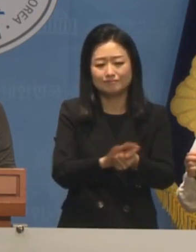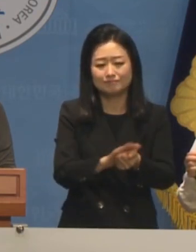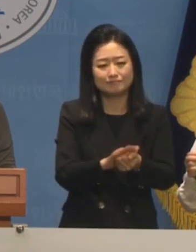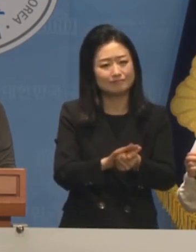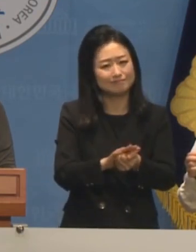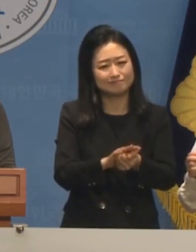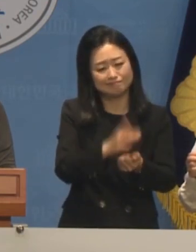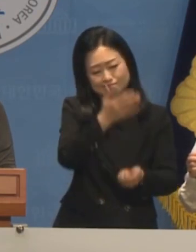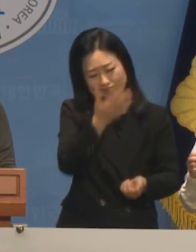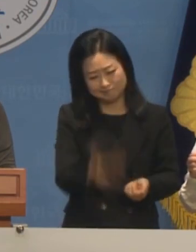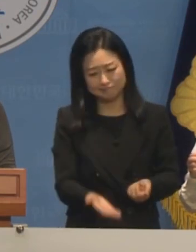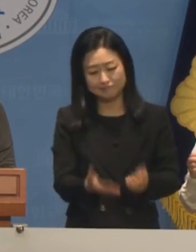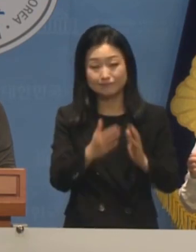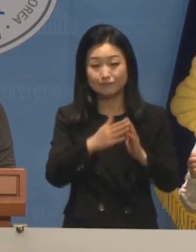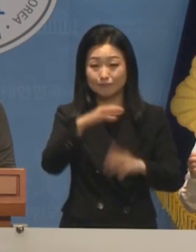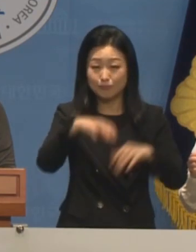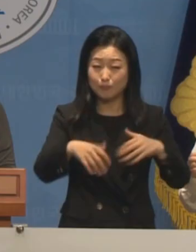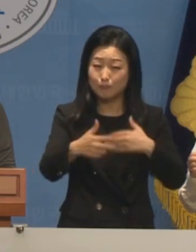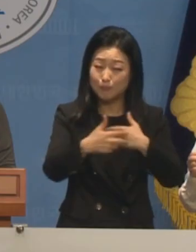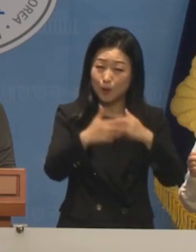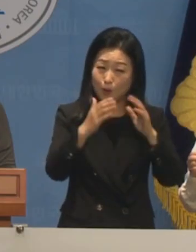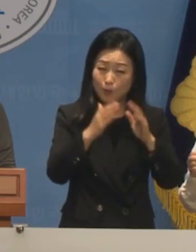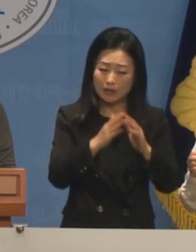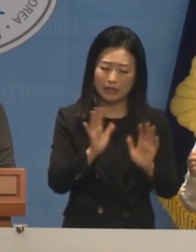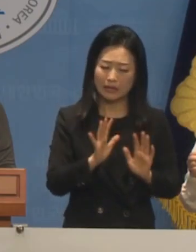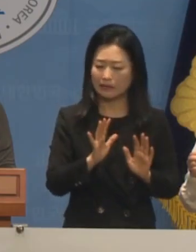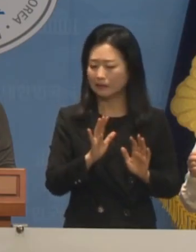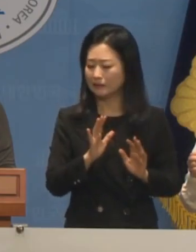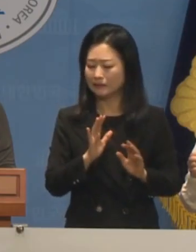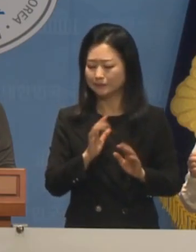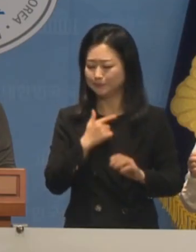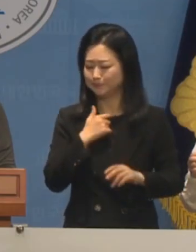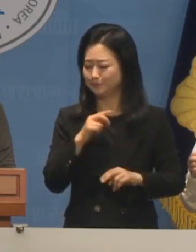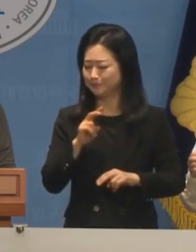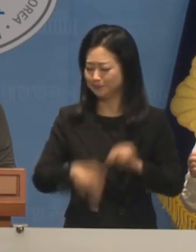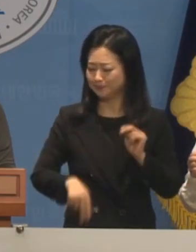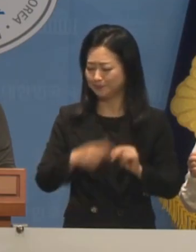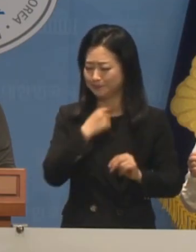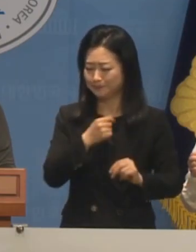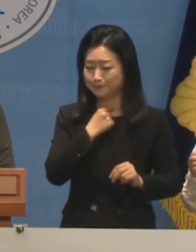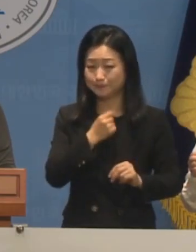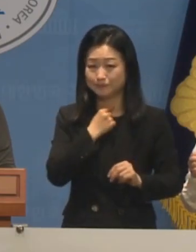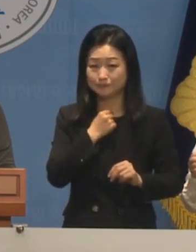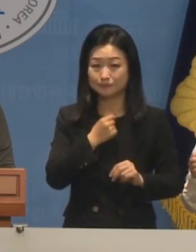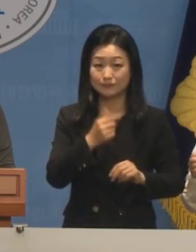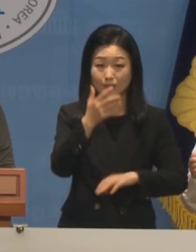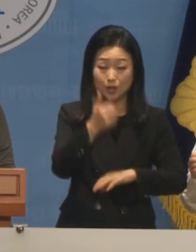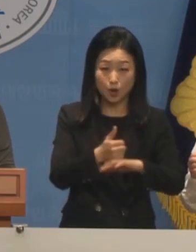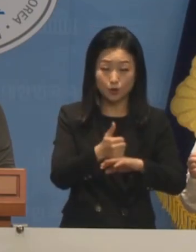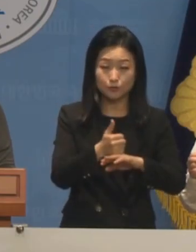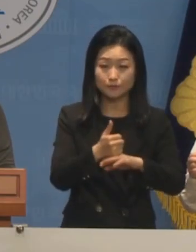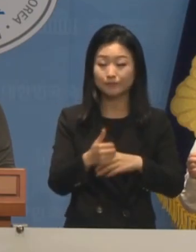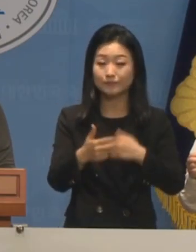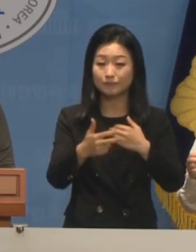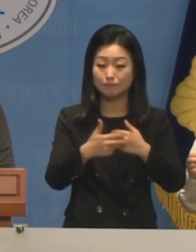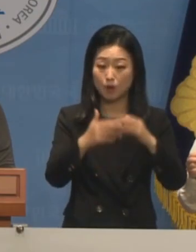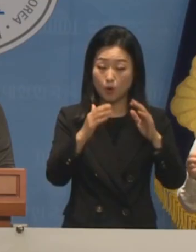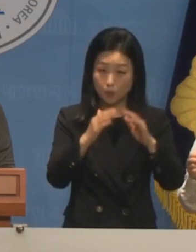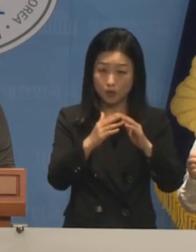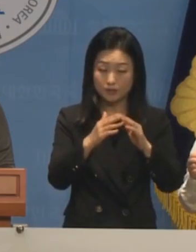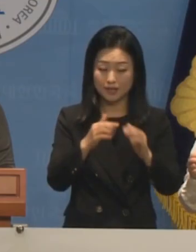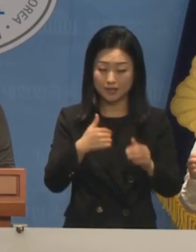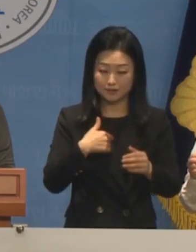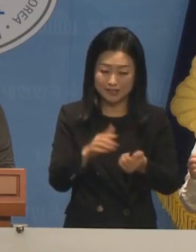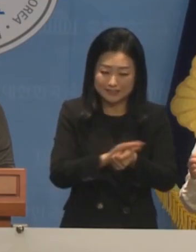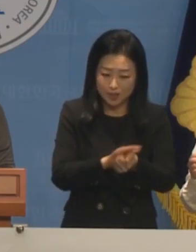하여금 동네 병 의원을 떠나게 하거나 기이하게 하여 주민들의 강복원